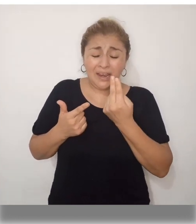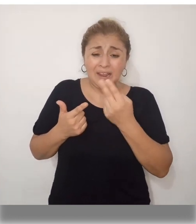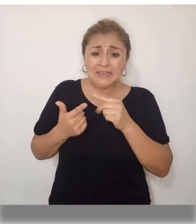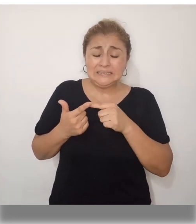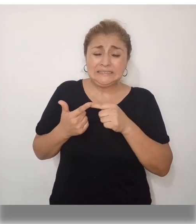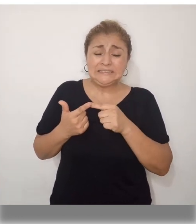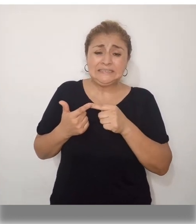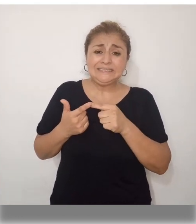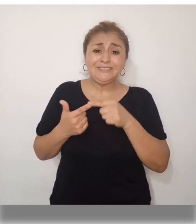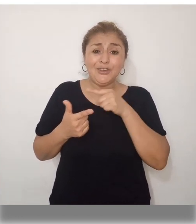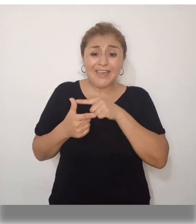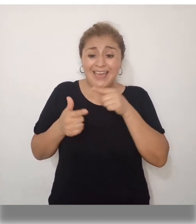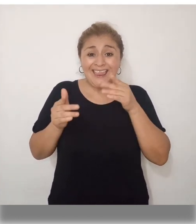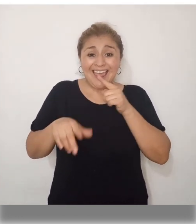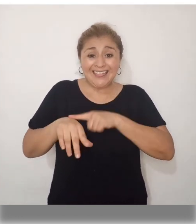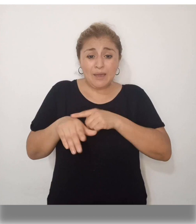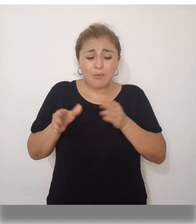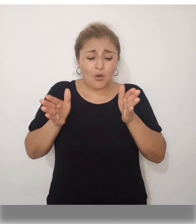análisis evaluaciones